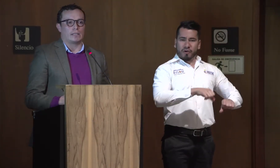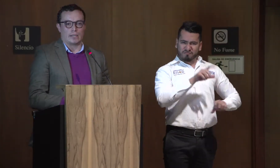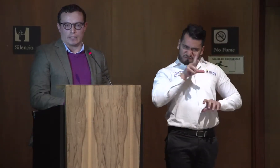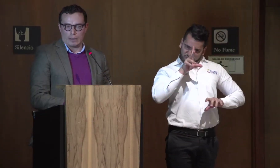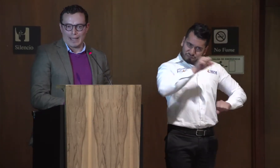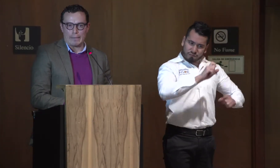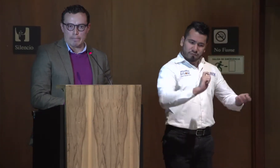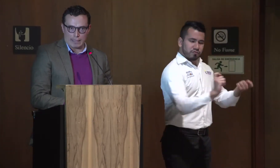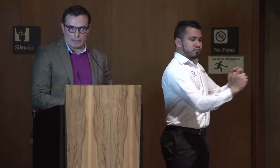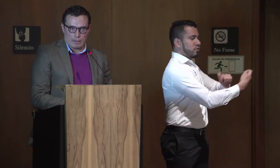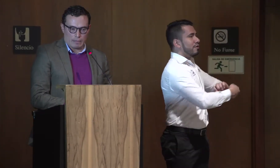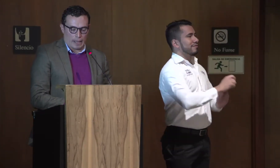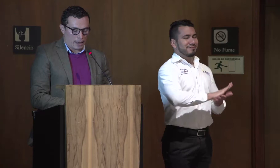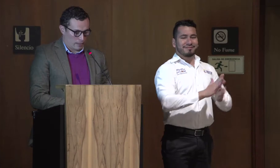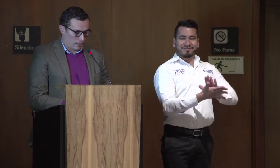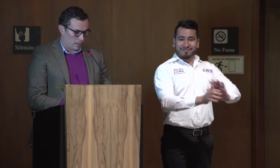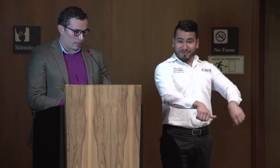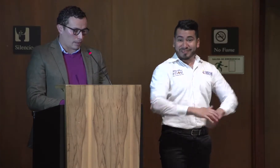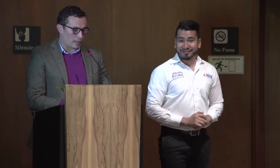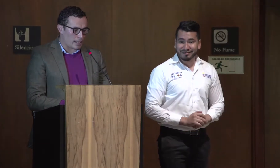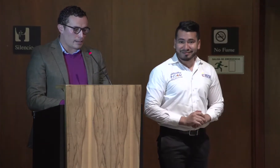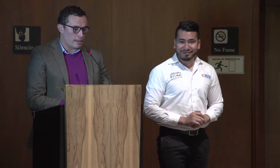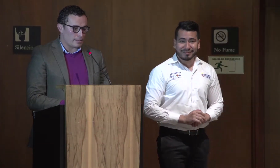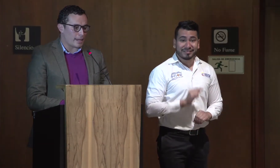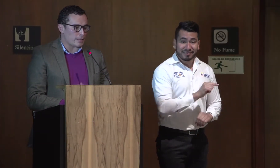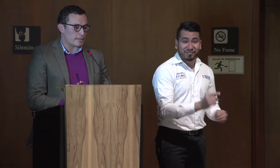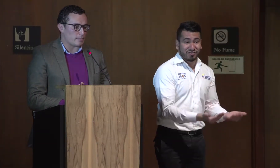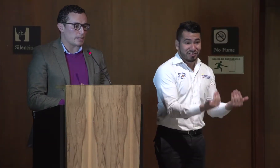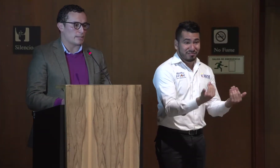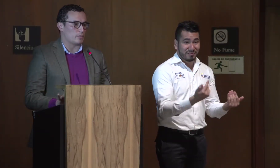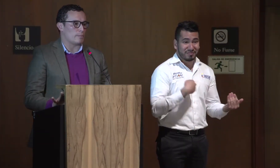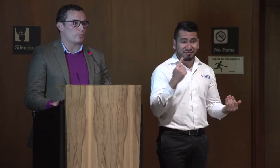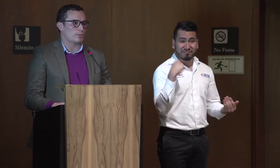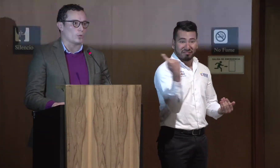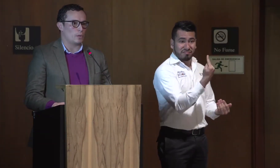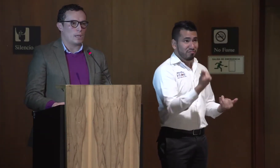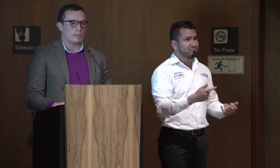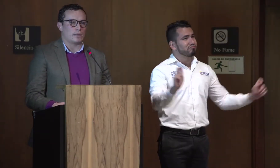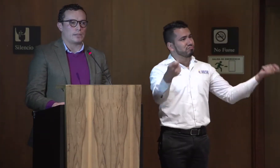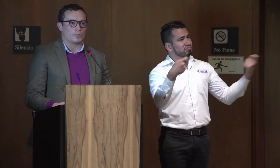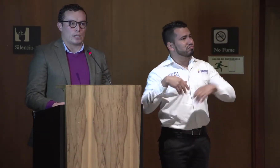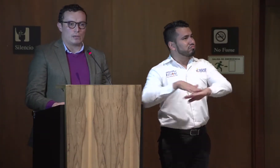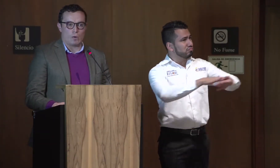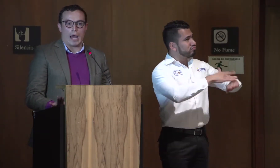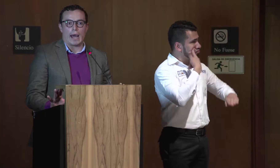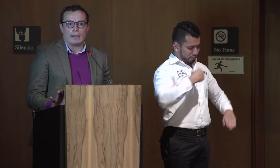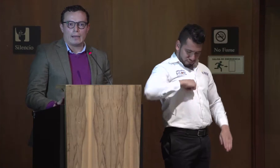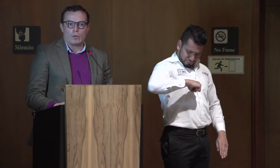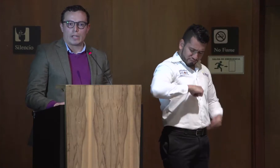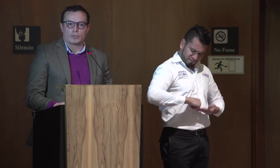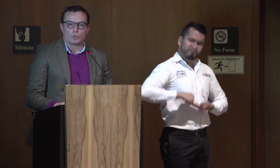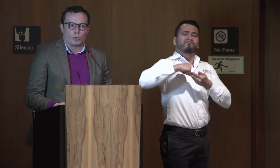de mantenerse en paz para, en general, de ahí sí empezar a hacer una promoción de derechos de,